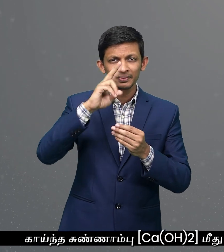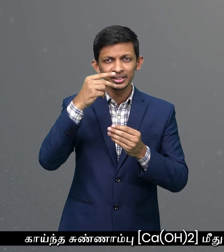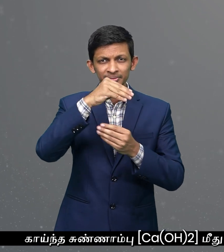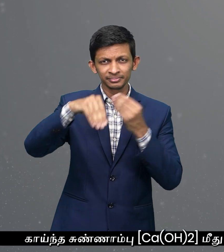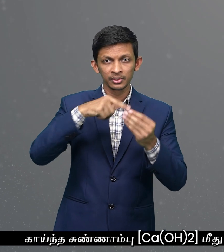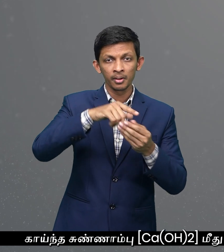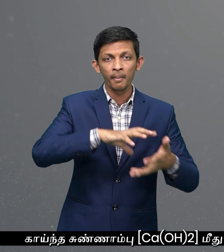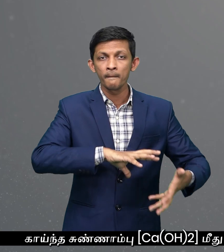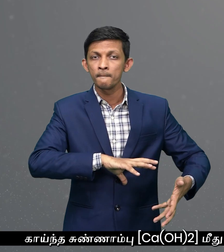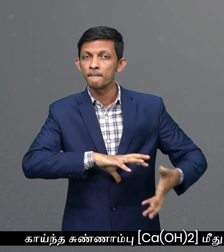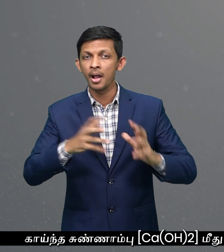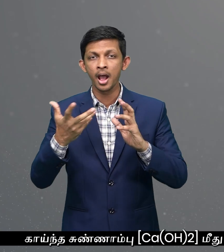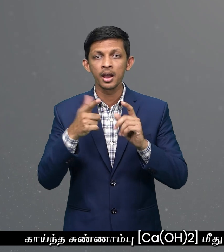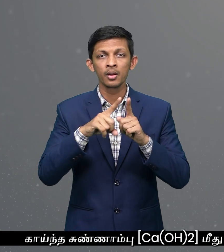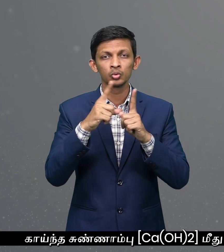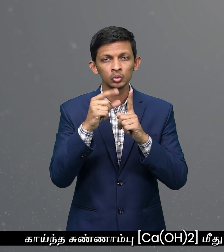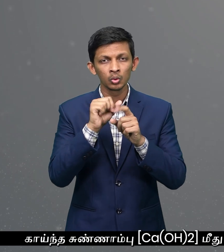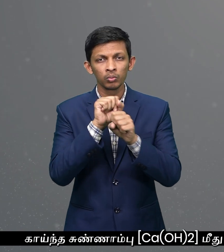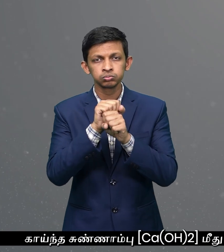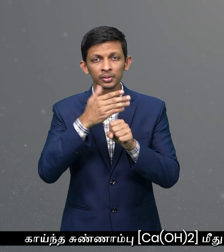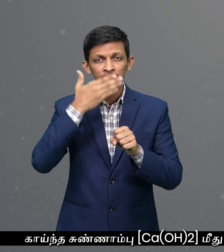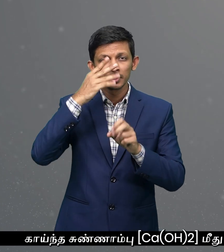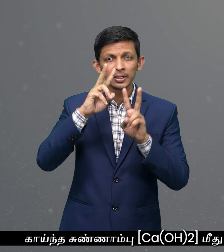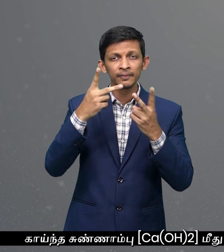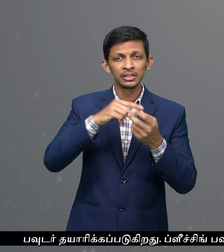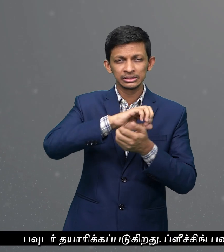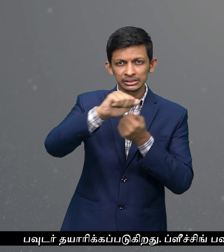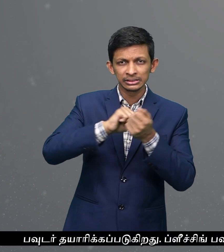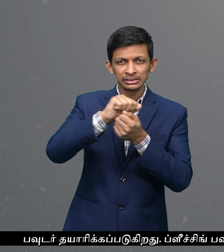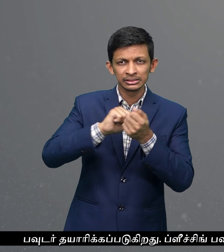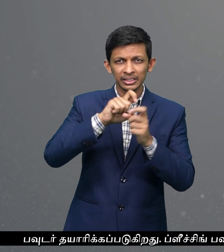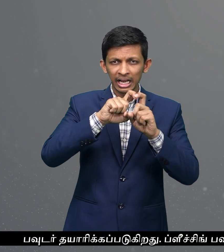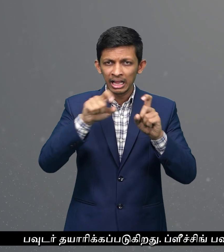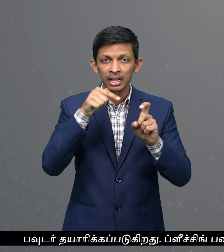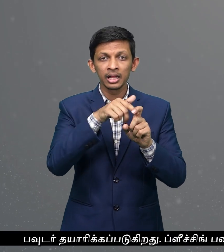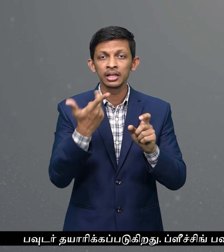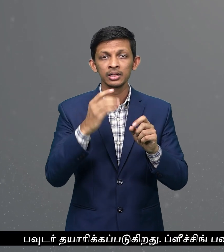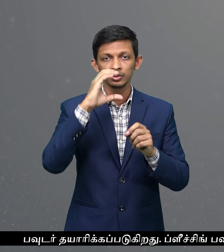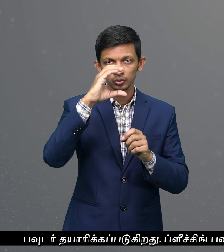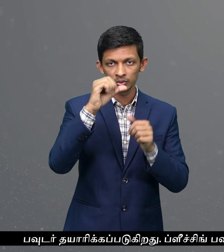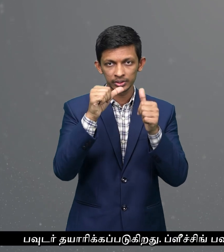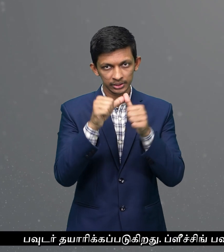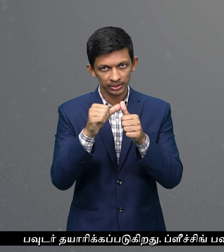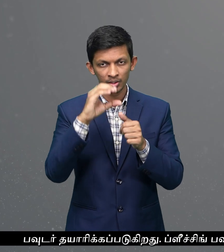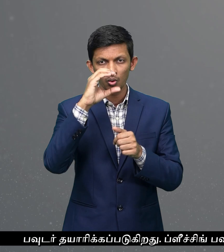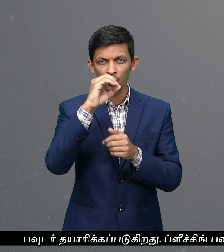CaOH2 மீது குளோரின் செயல்படுவதின் மூலம் ப்ளீச்சிங் பவுடர் தயாரிக்கப்படுகிறது. ப்ளீச்சிங் பவுடர்